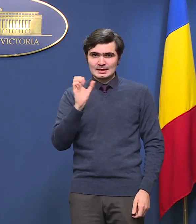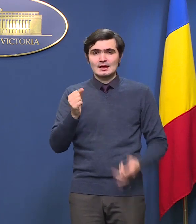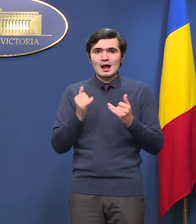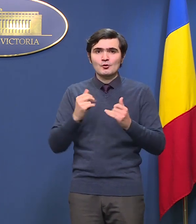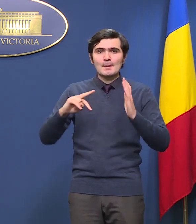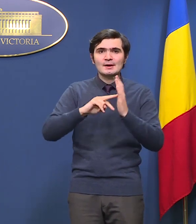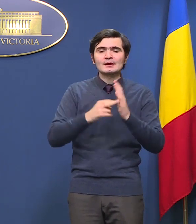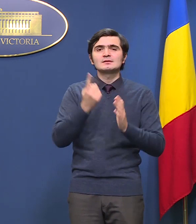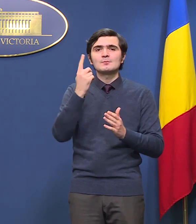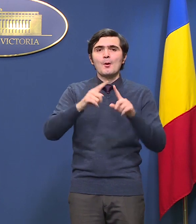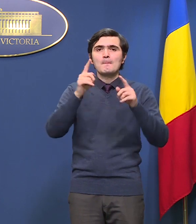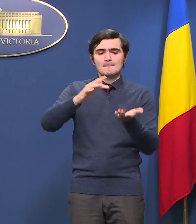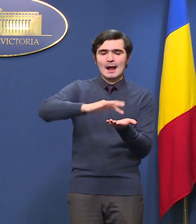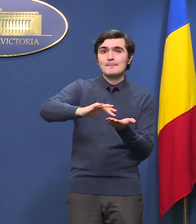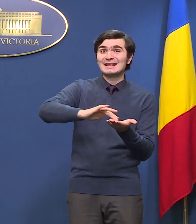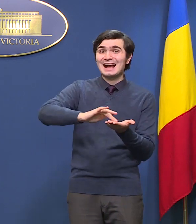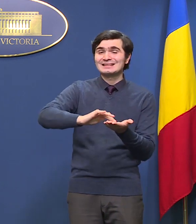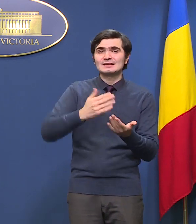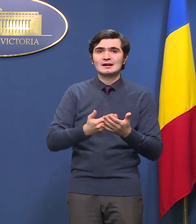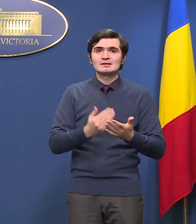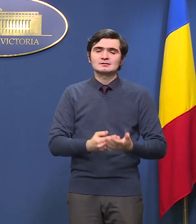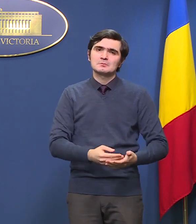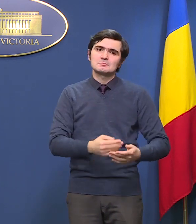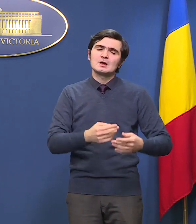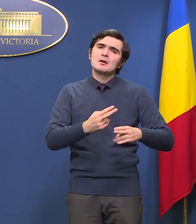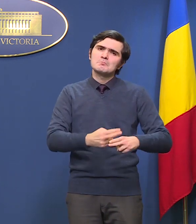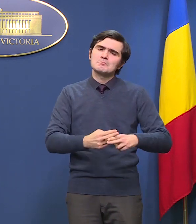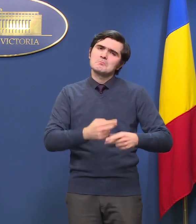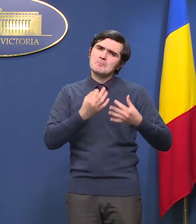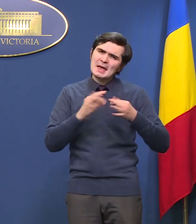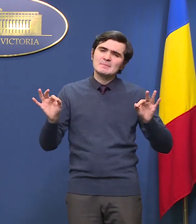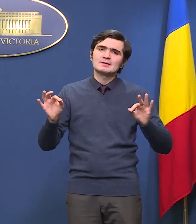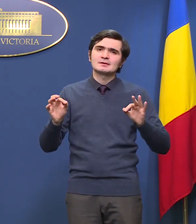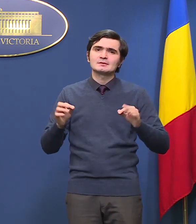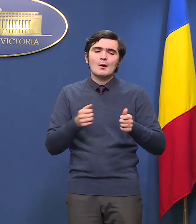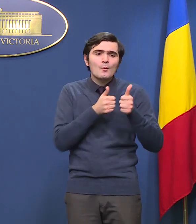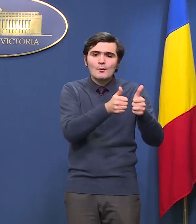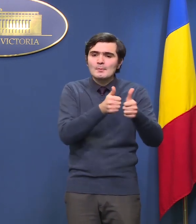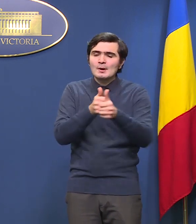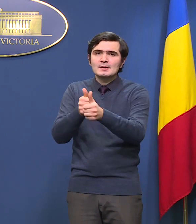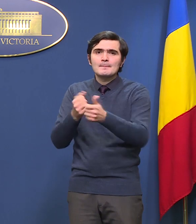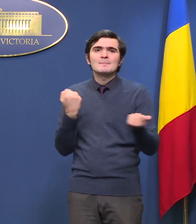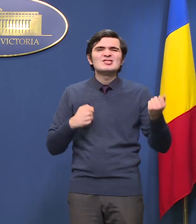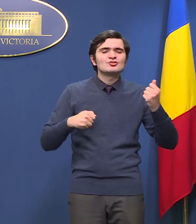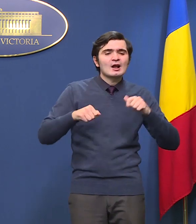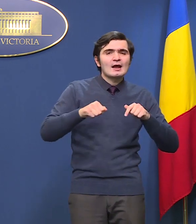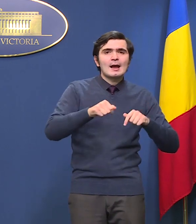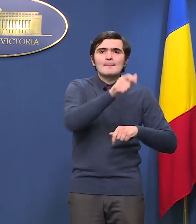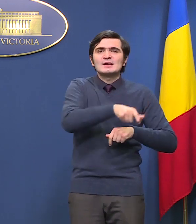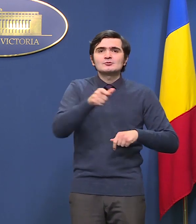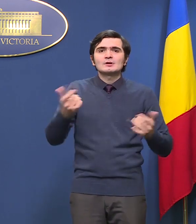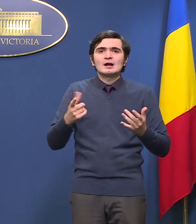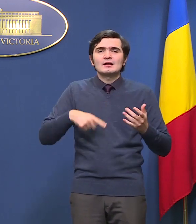o aplicație care să ne permită monitorizarea mișcărilor persoanelor aflate în izolare la domiciliu